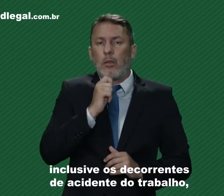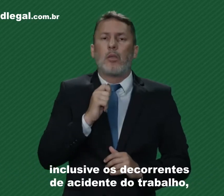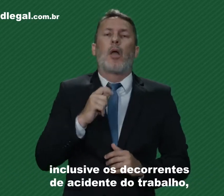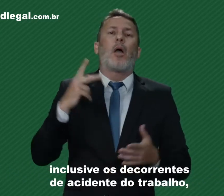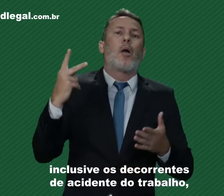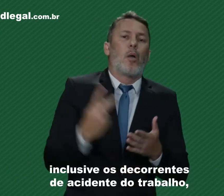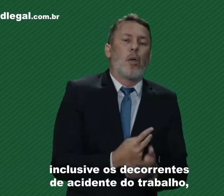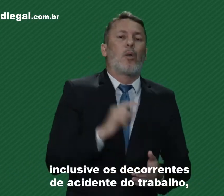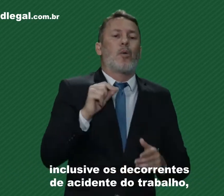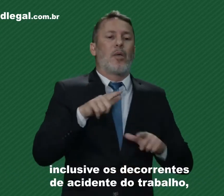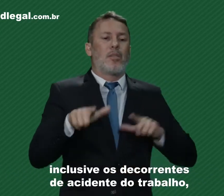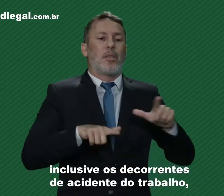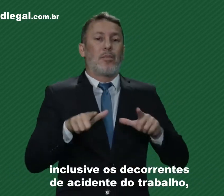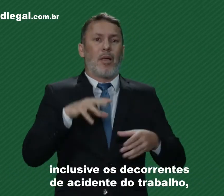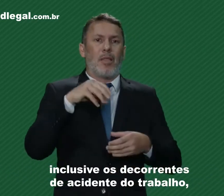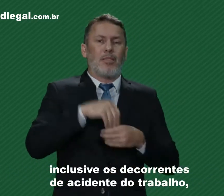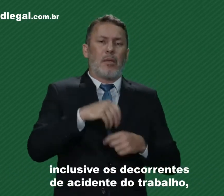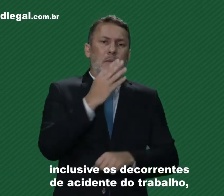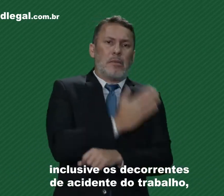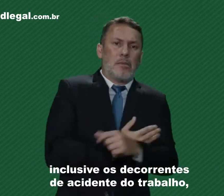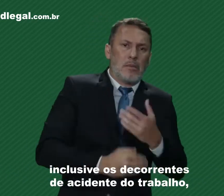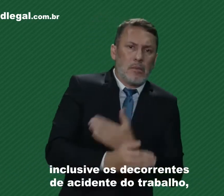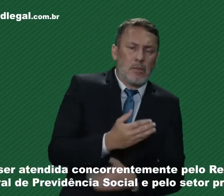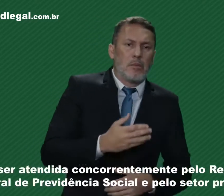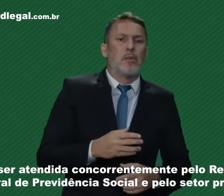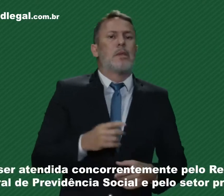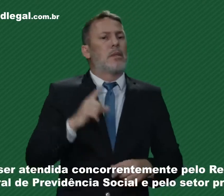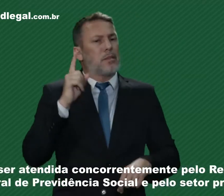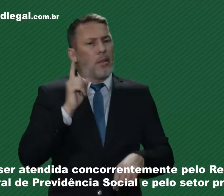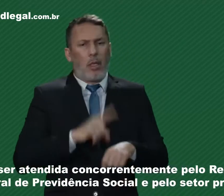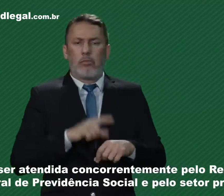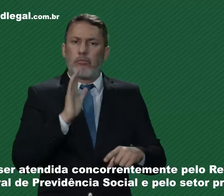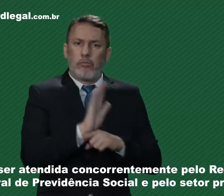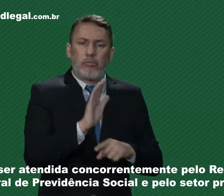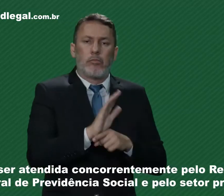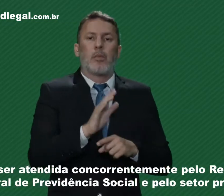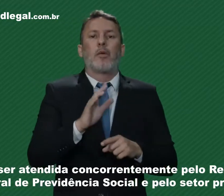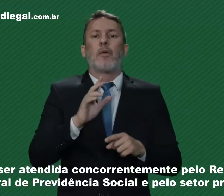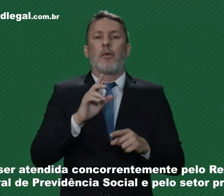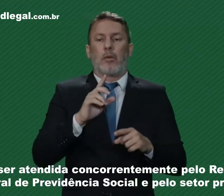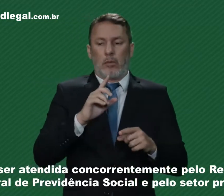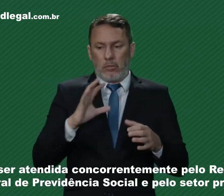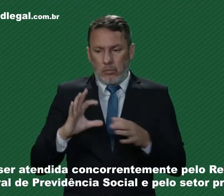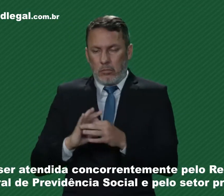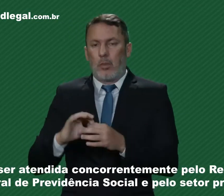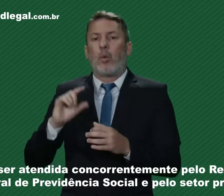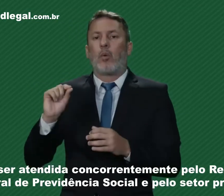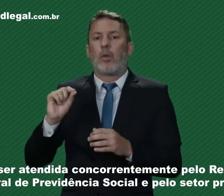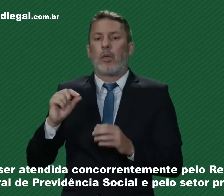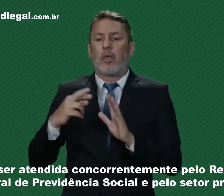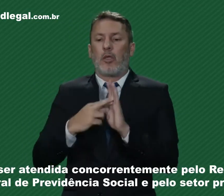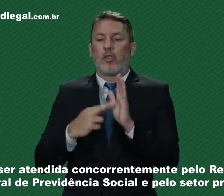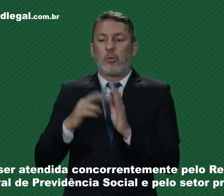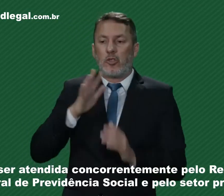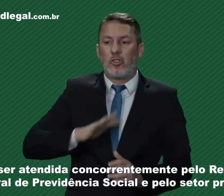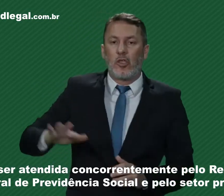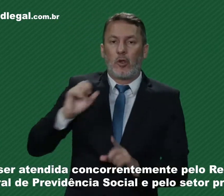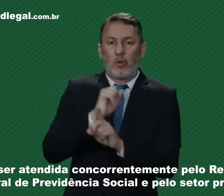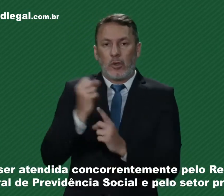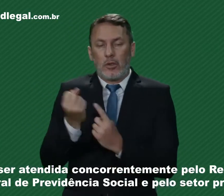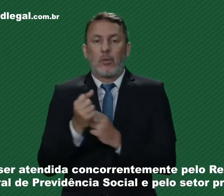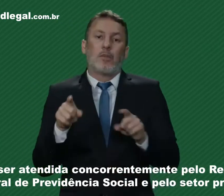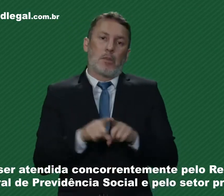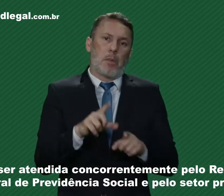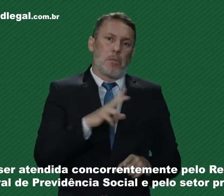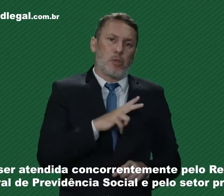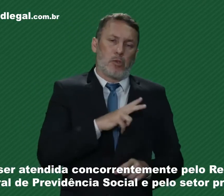programados, inclusive os decorrentes de acidente do trabalho, a ser atendida concorrentemente pelo regime geral de previdência